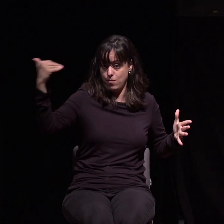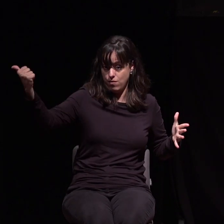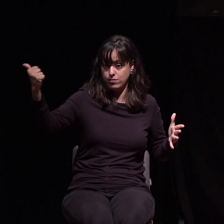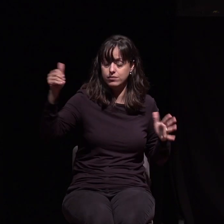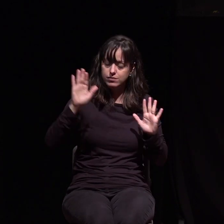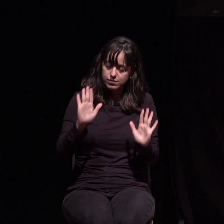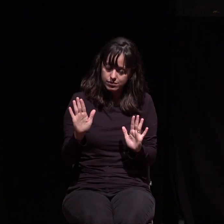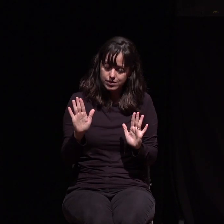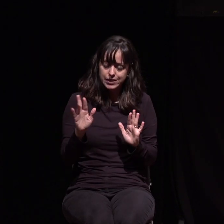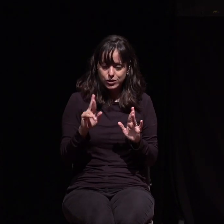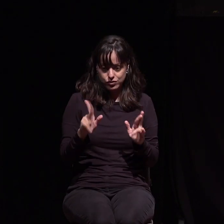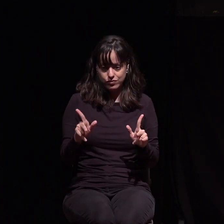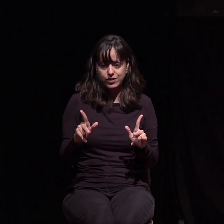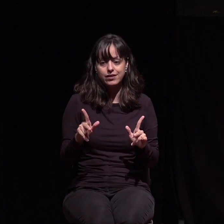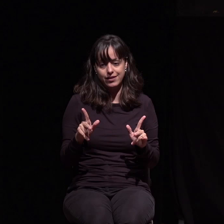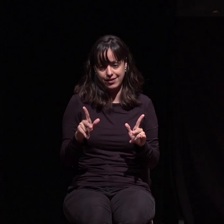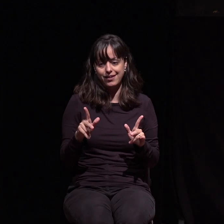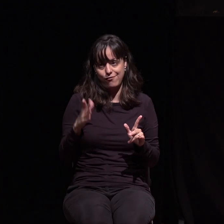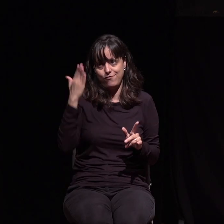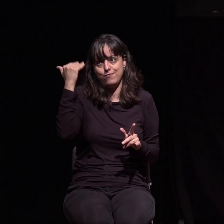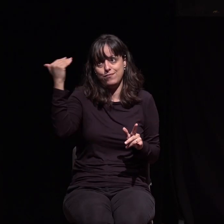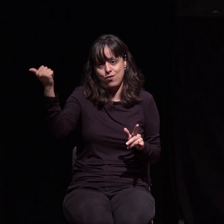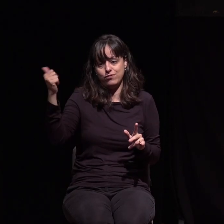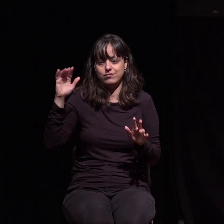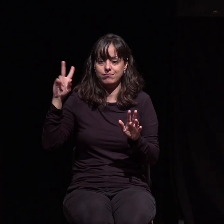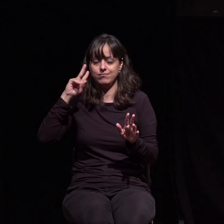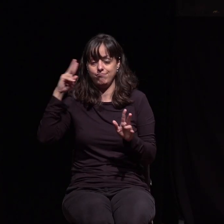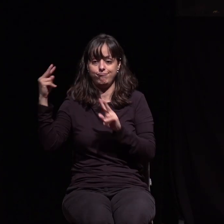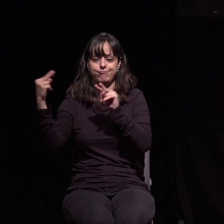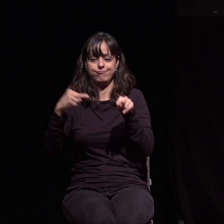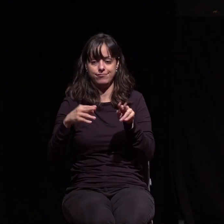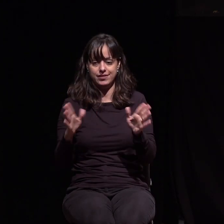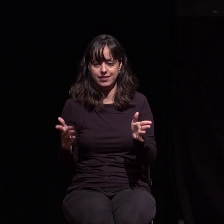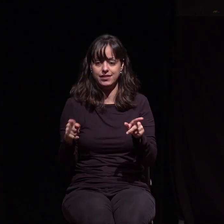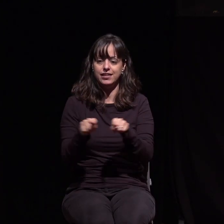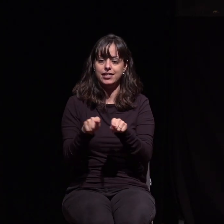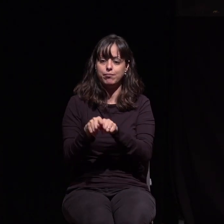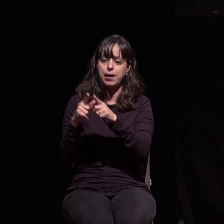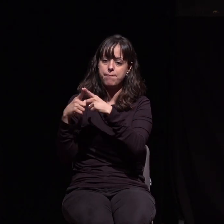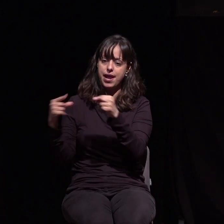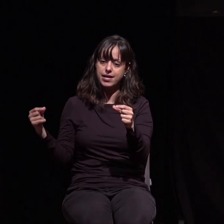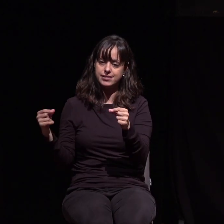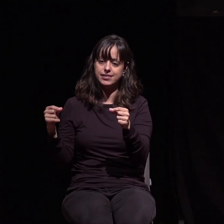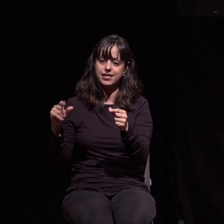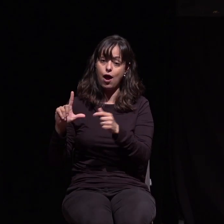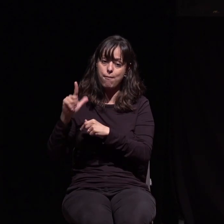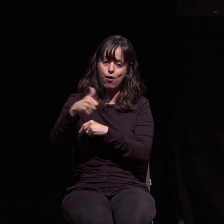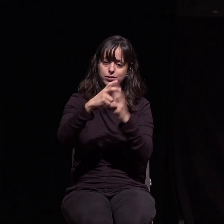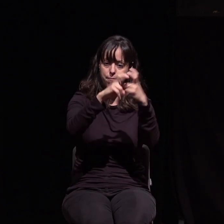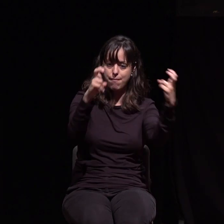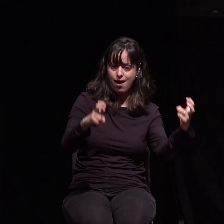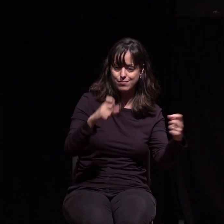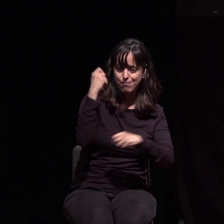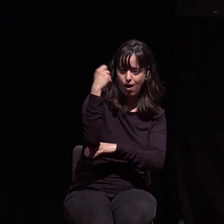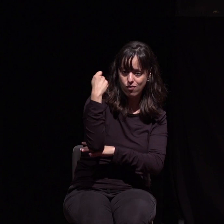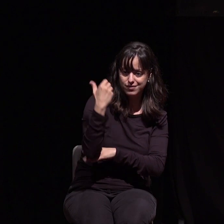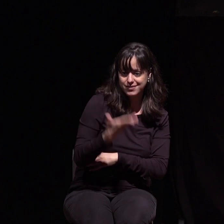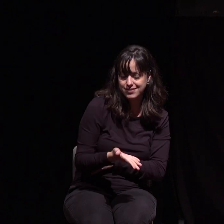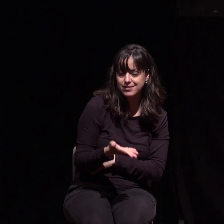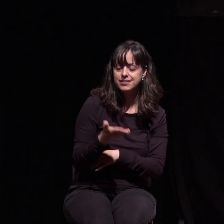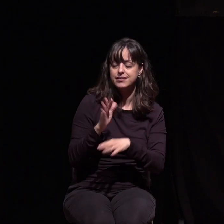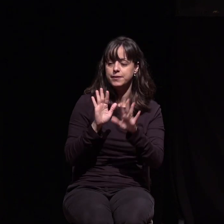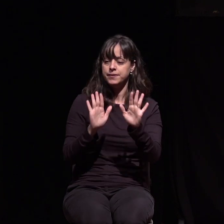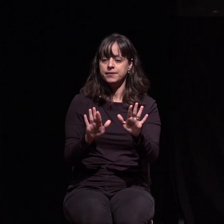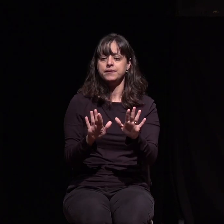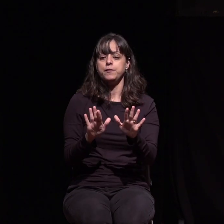de uma monumentalidade discutida, vamos dizer, com pós-Brasília, do que é essa obra dentro da Paulista. E, no caso de Salvador, a monumentalidade ou o